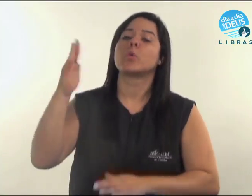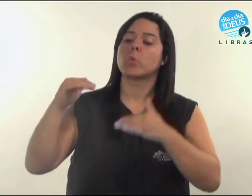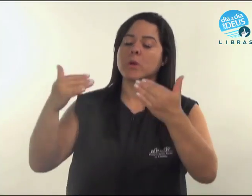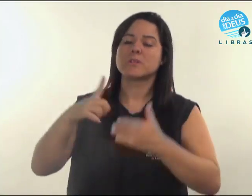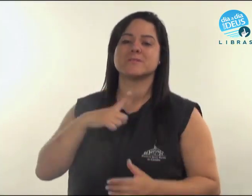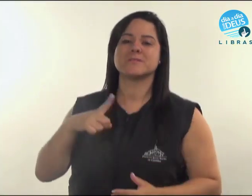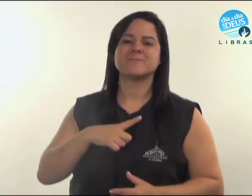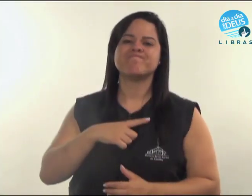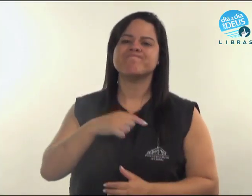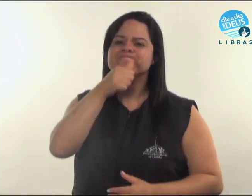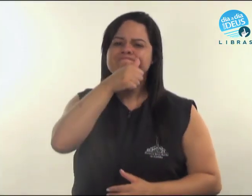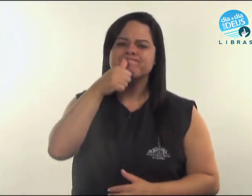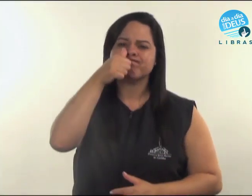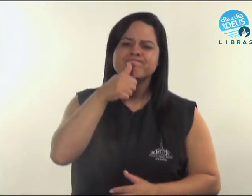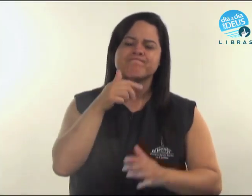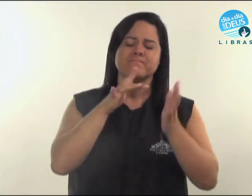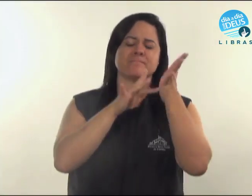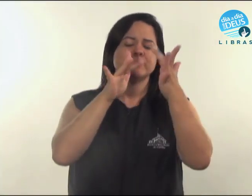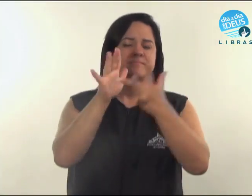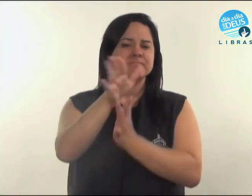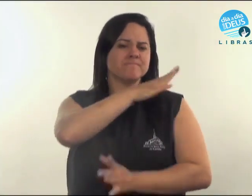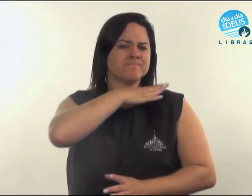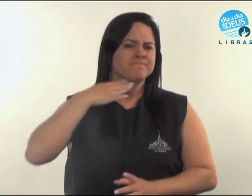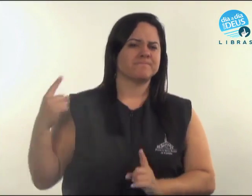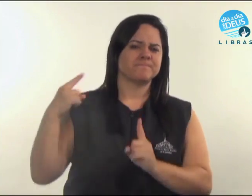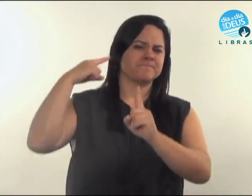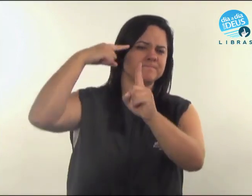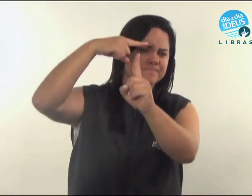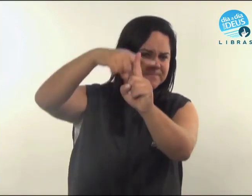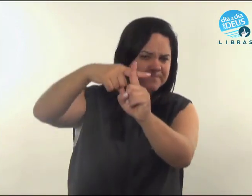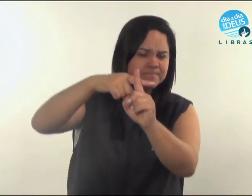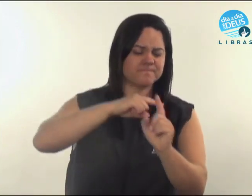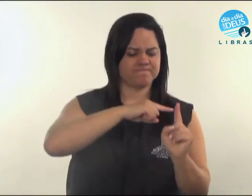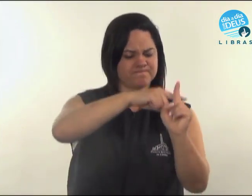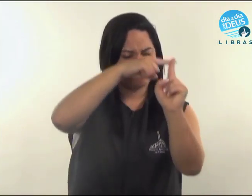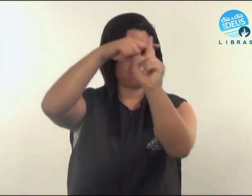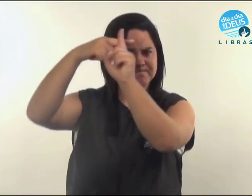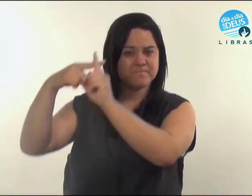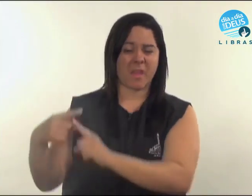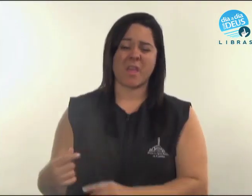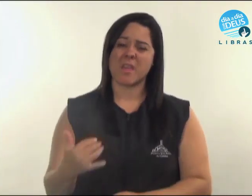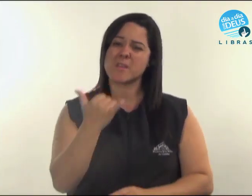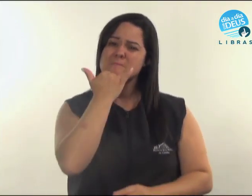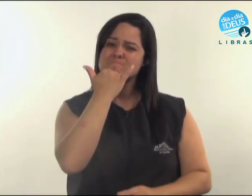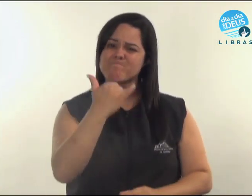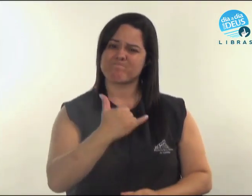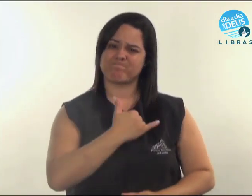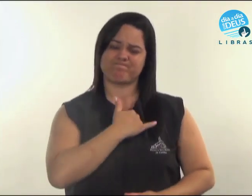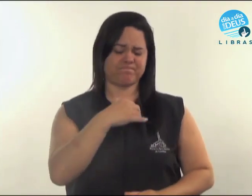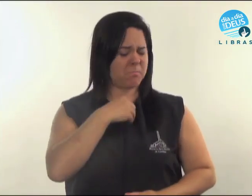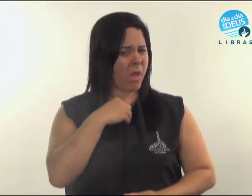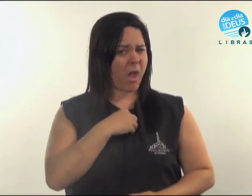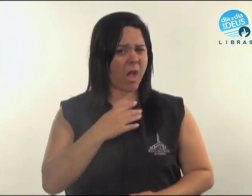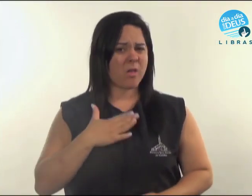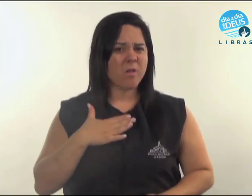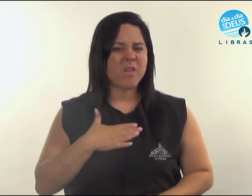gente pega o sacrifício de Jesus, que morreu na cruz do Calvário, para o perdão dos meus pecados, e